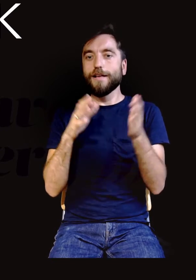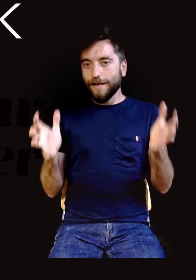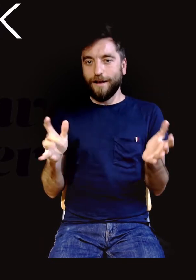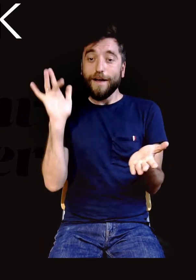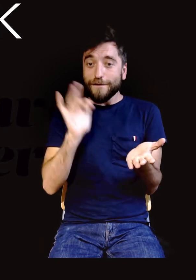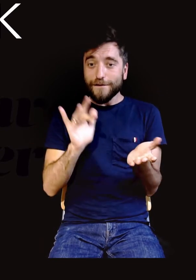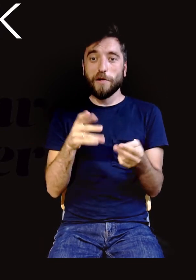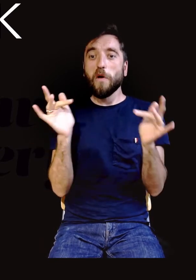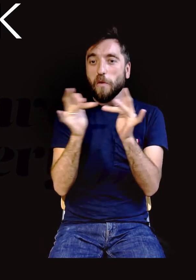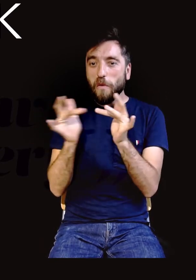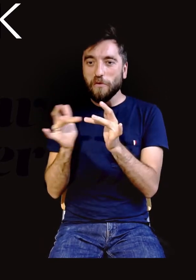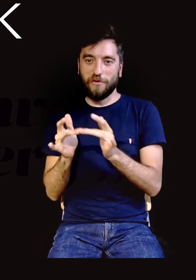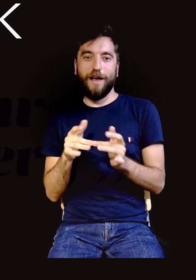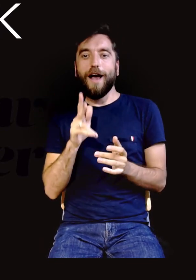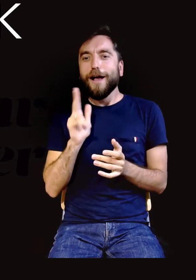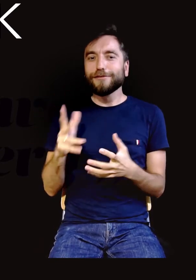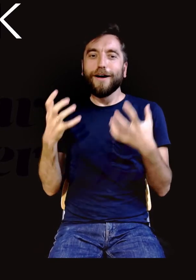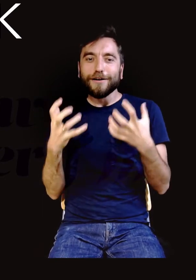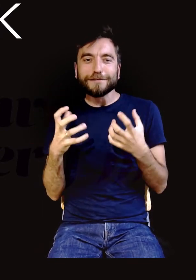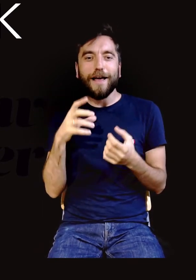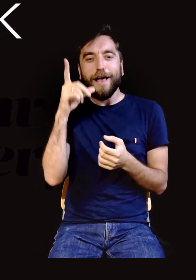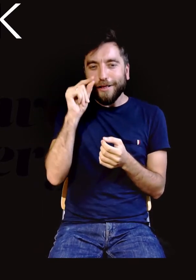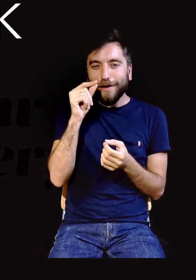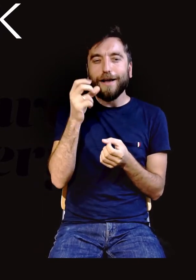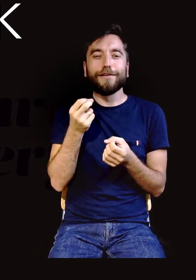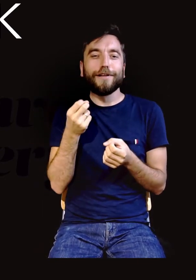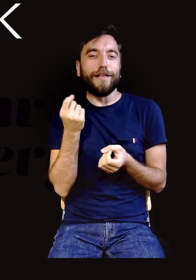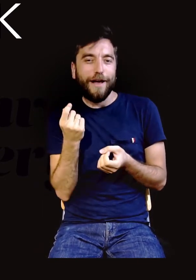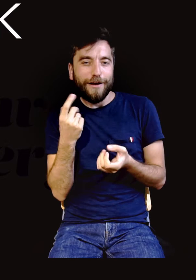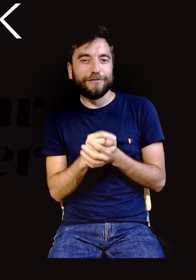salę z łóżkami, gdzie można przyjść i już się po prostu zdrzemnąć.